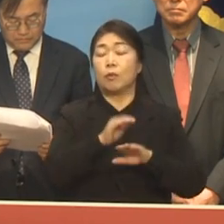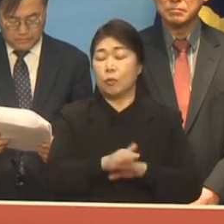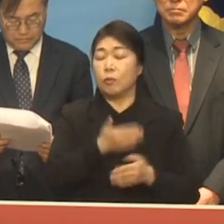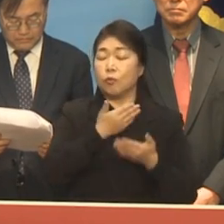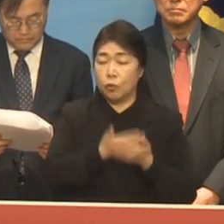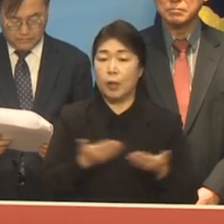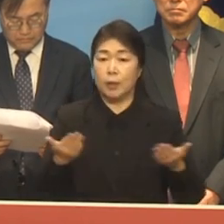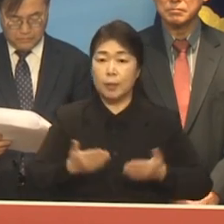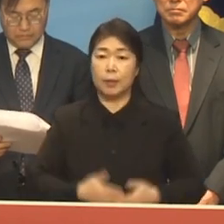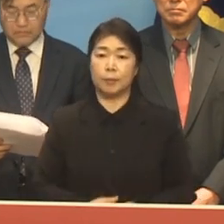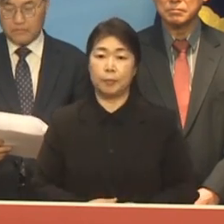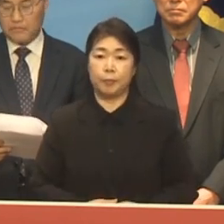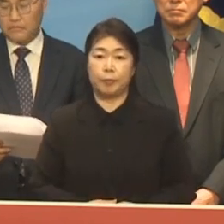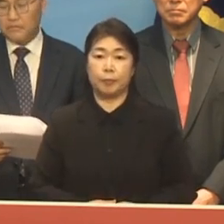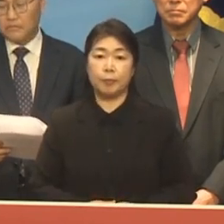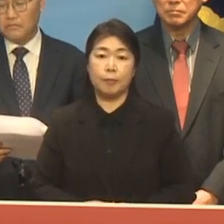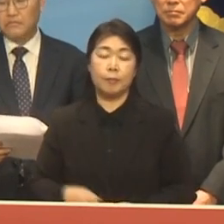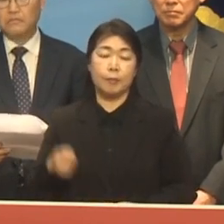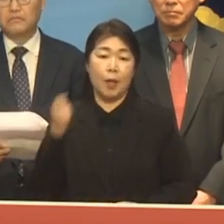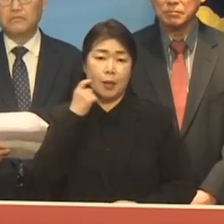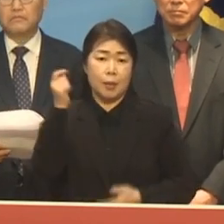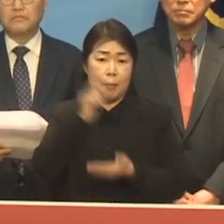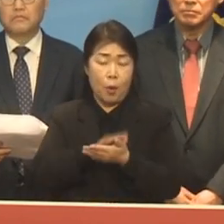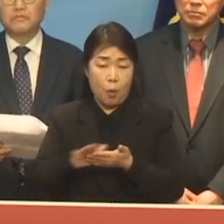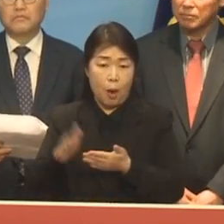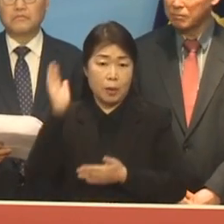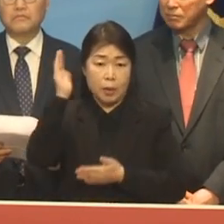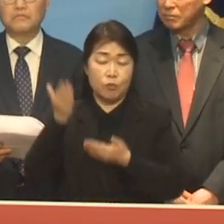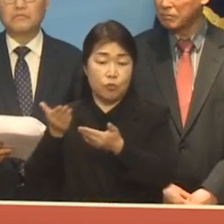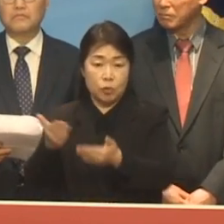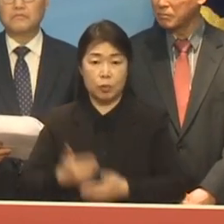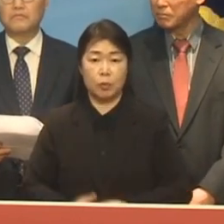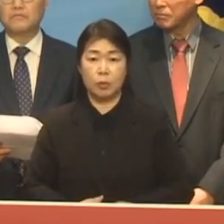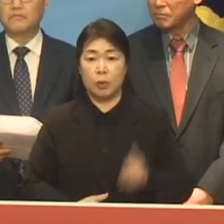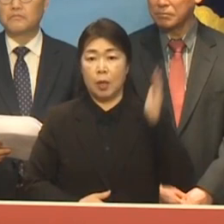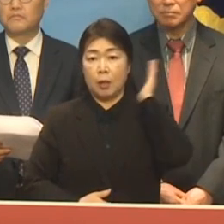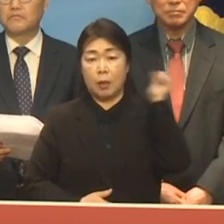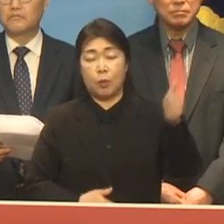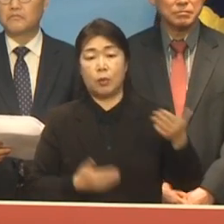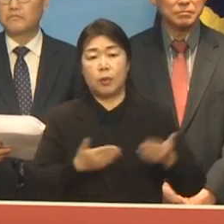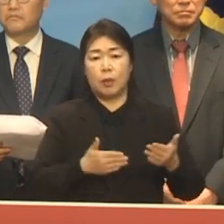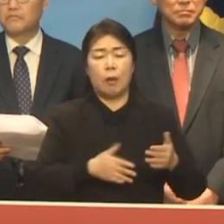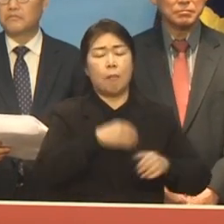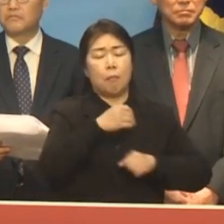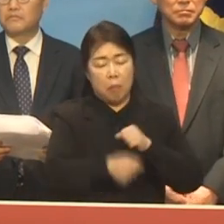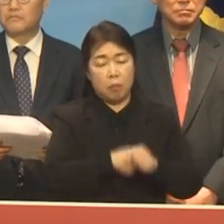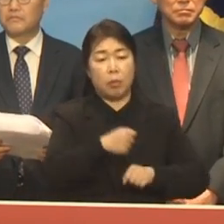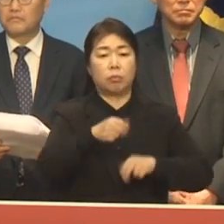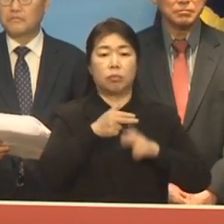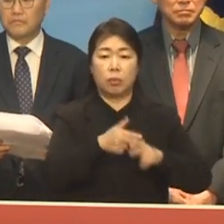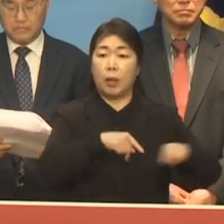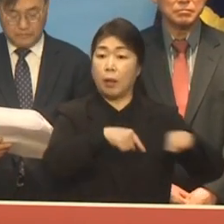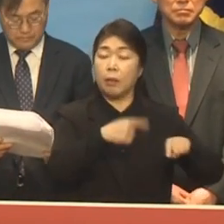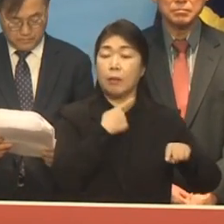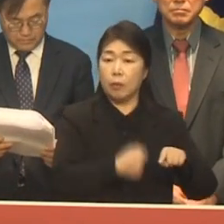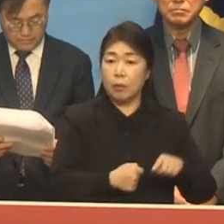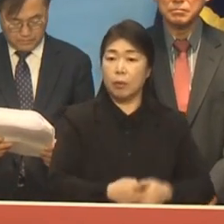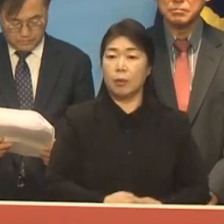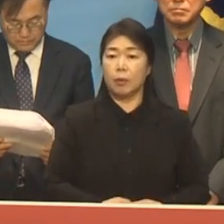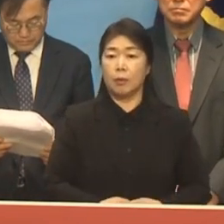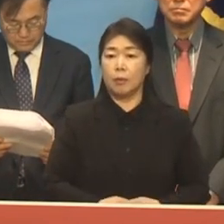과정입니다. 가짜 평화를 운운하고 대통령의 직무를 멋대로 수행하며 대통령과